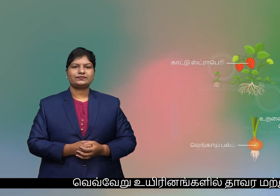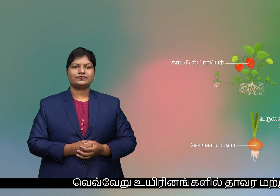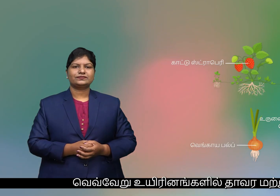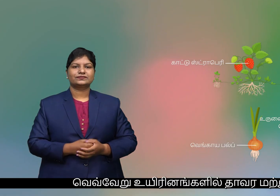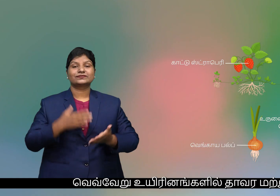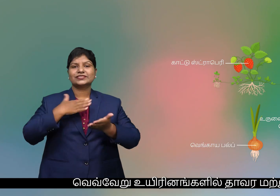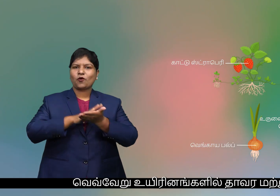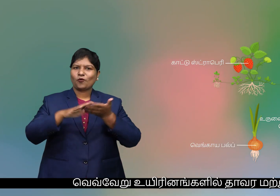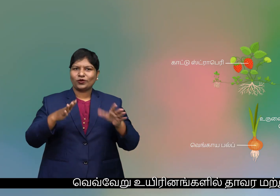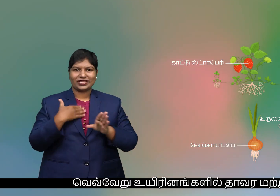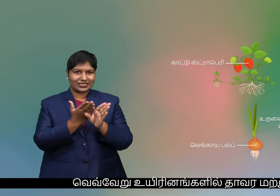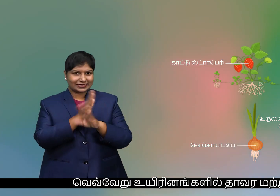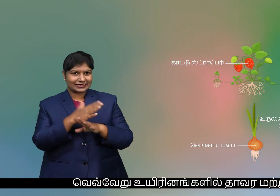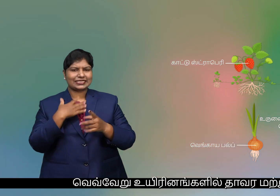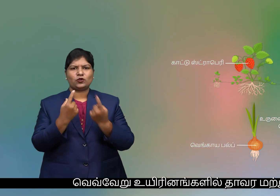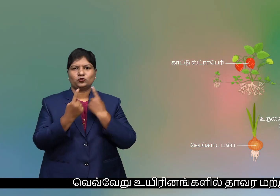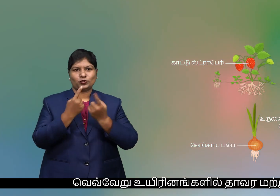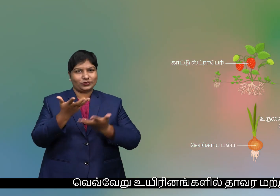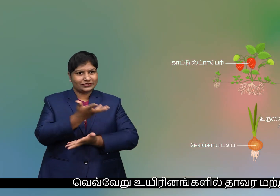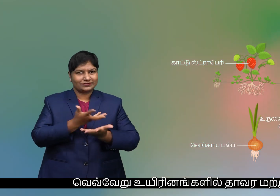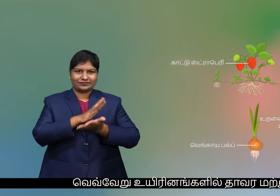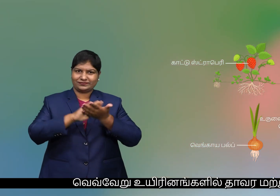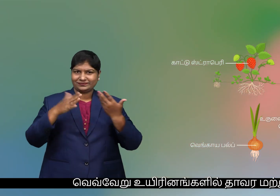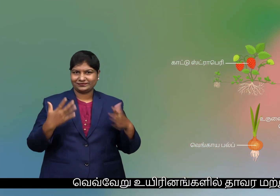வெவ்வேறு உயிரினங்களில் தாவர மற்றும்